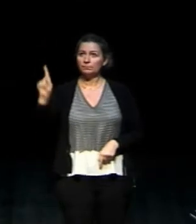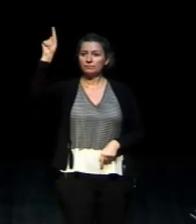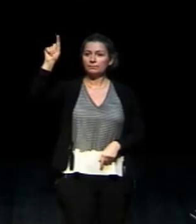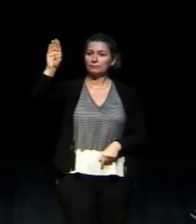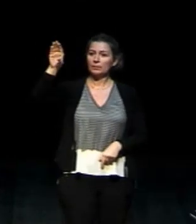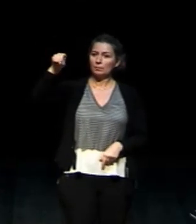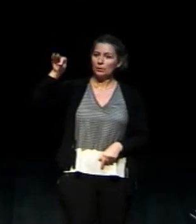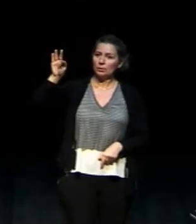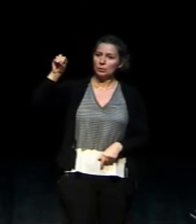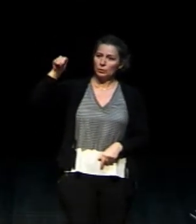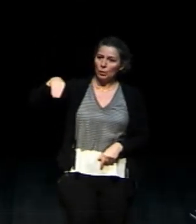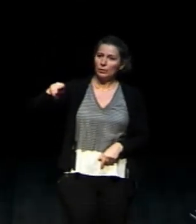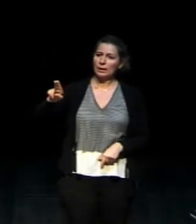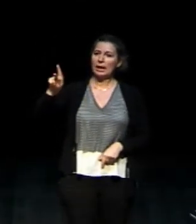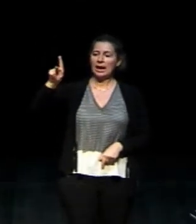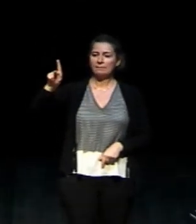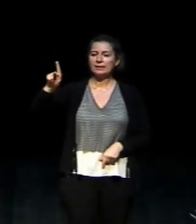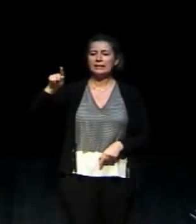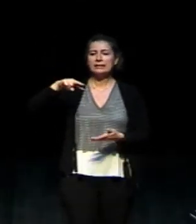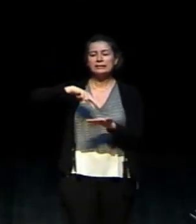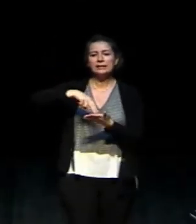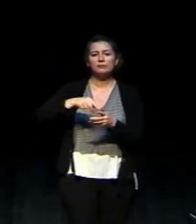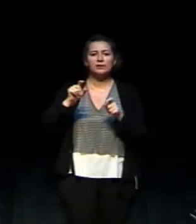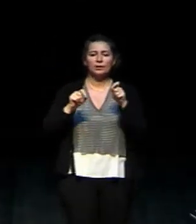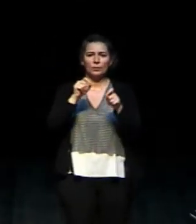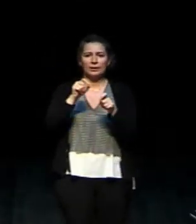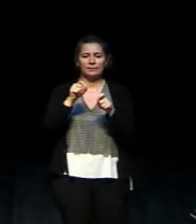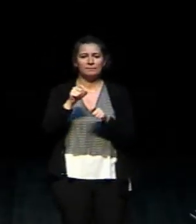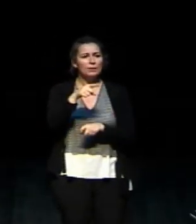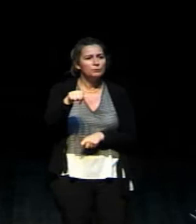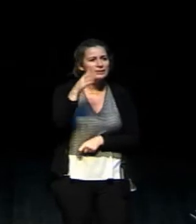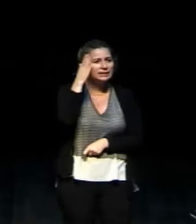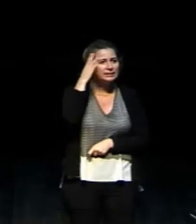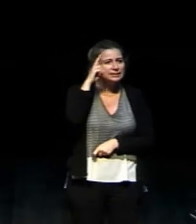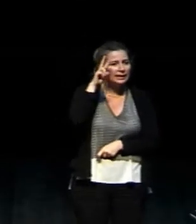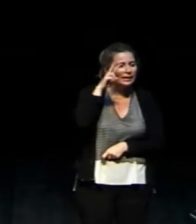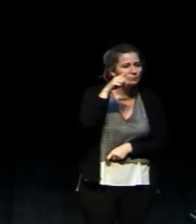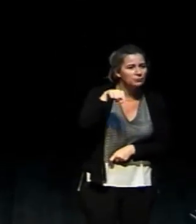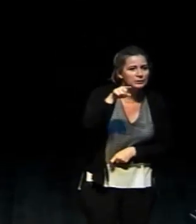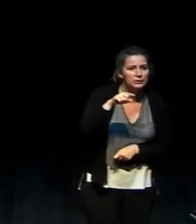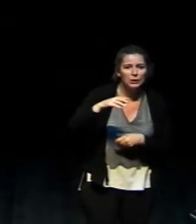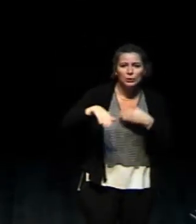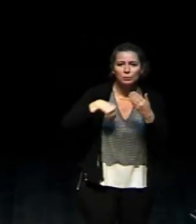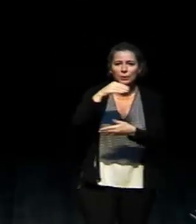particularmente, do processo de bottom-up, que tem a ver eu não sei se vocês se